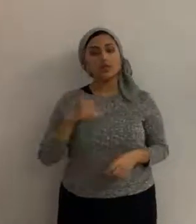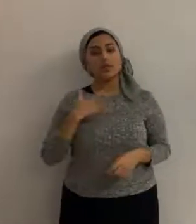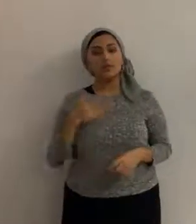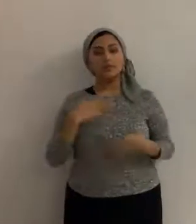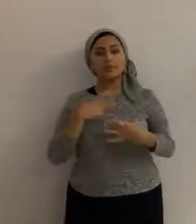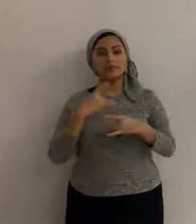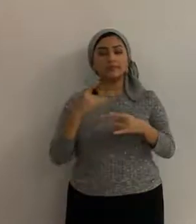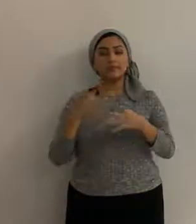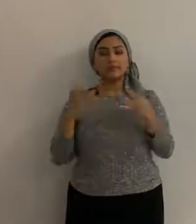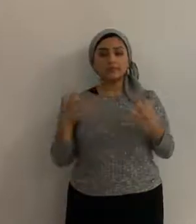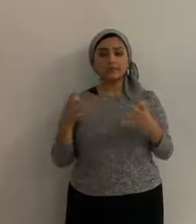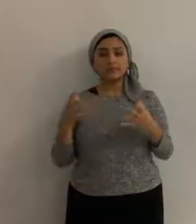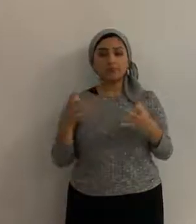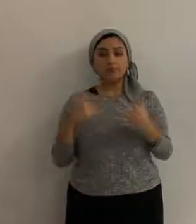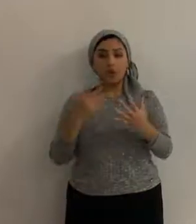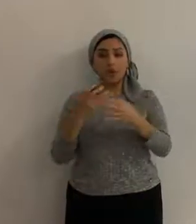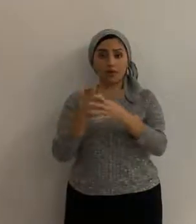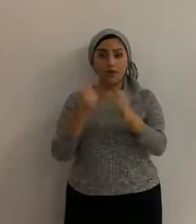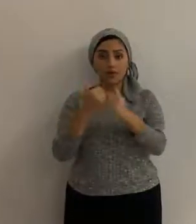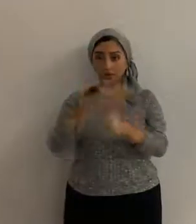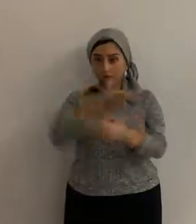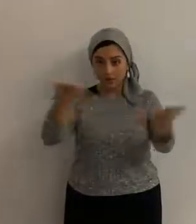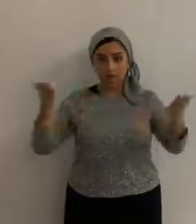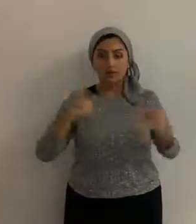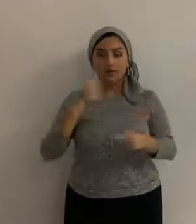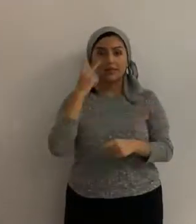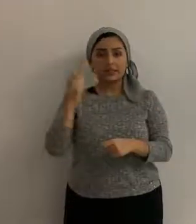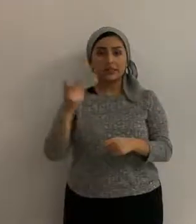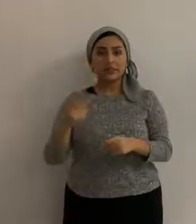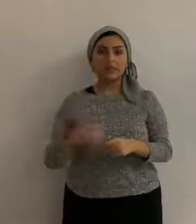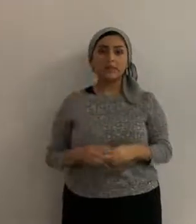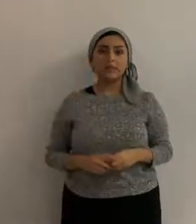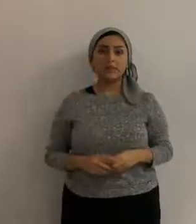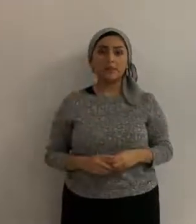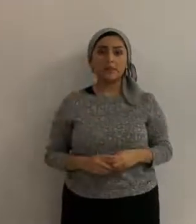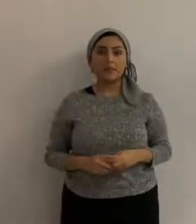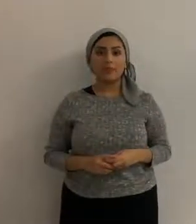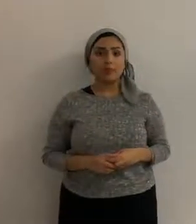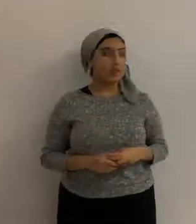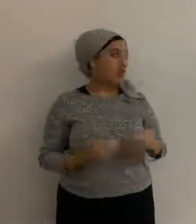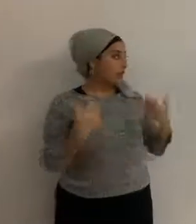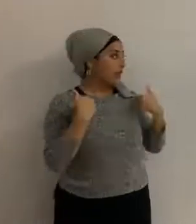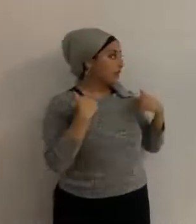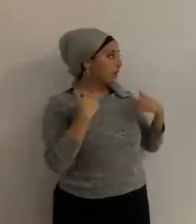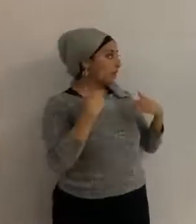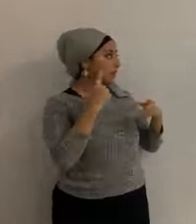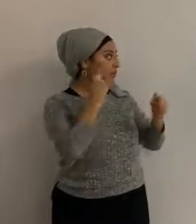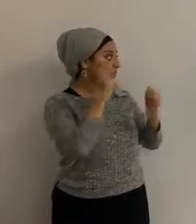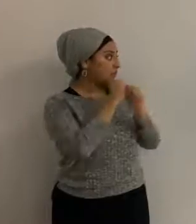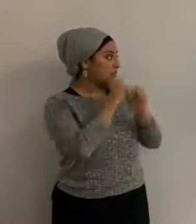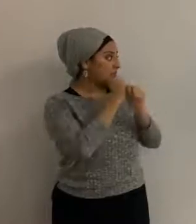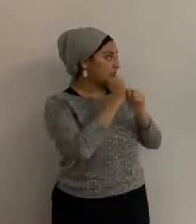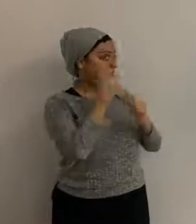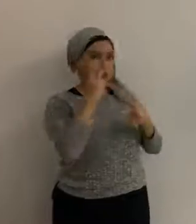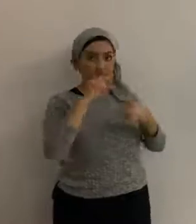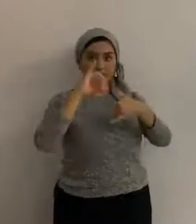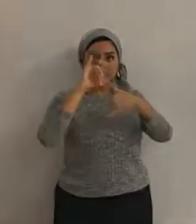y quiero compartirles esto, que veamos esto. En este camión está una grúa de este tipo